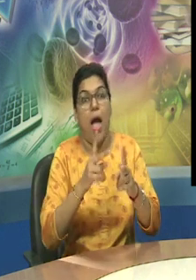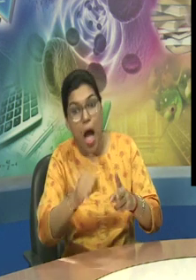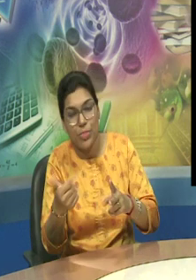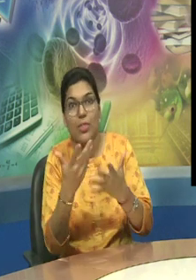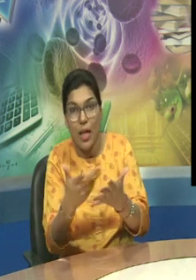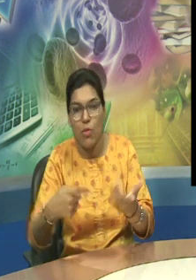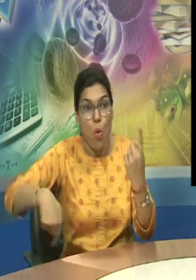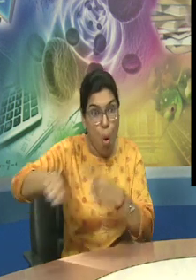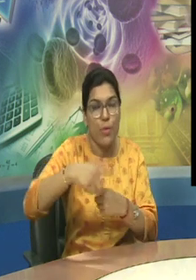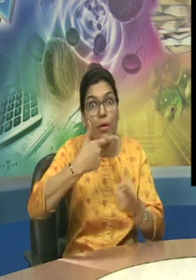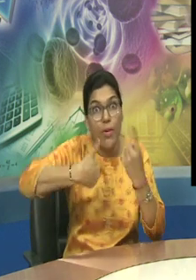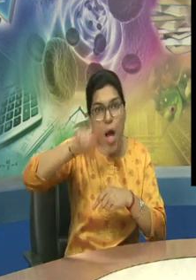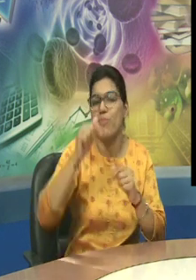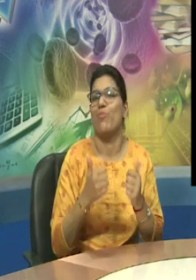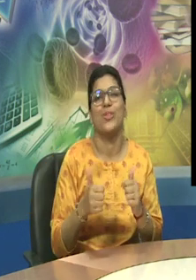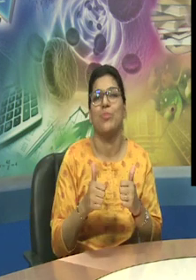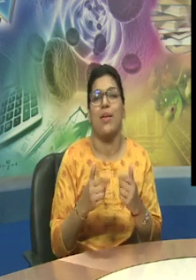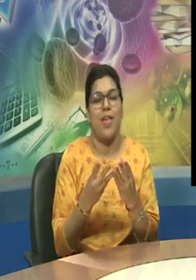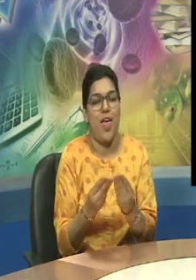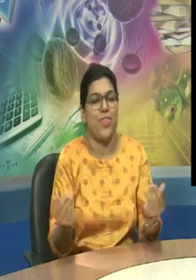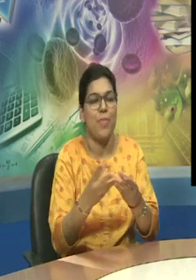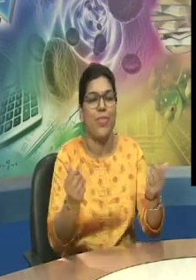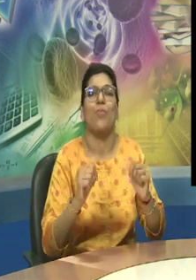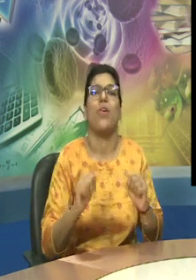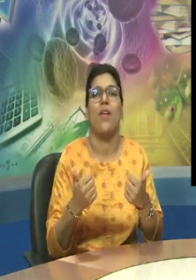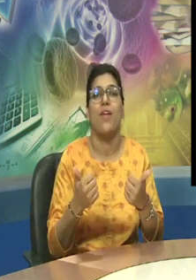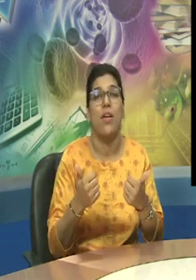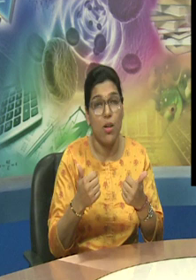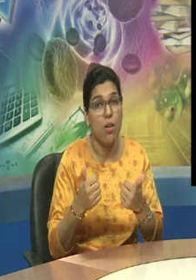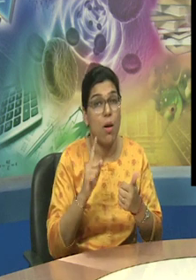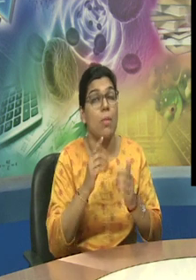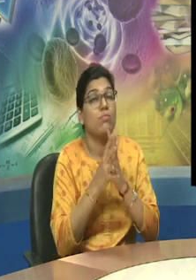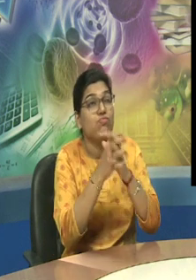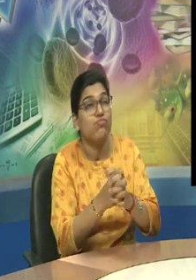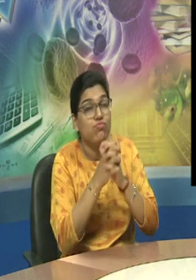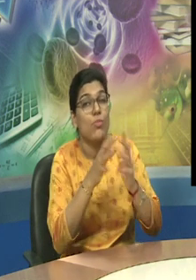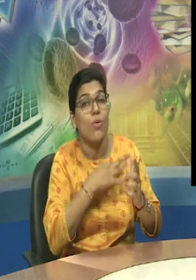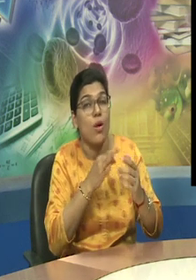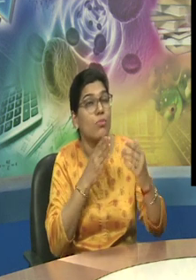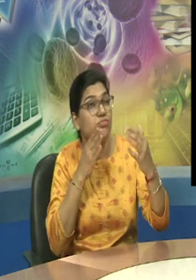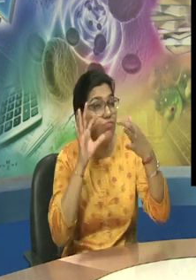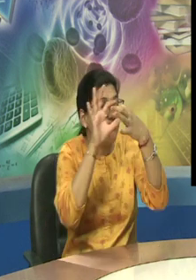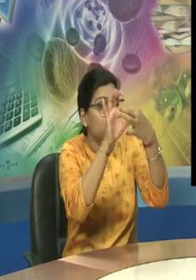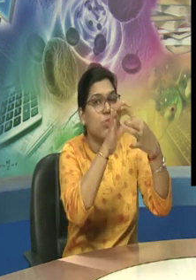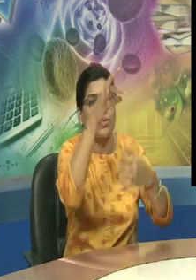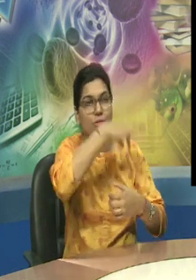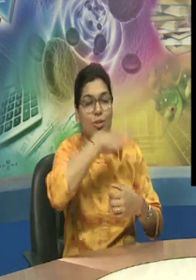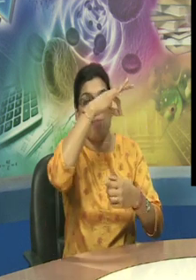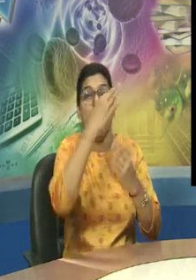जो कुछ भी प्राप्त है वह भी ईश्वर की ही कृपा है।